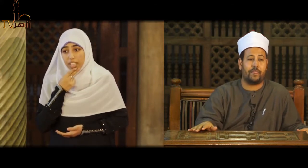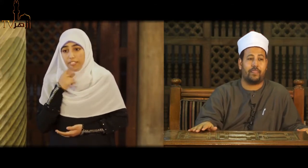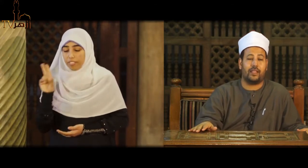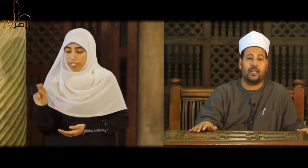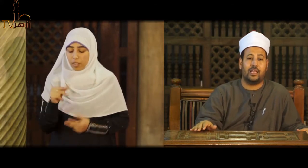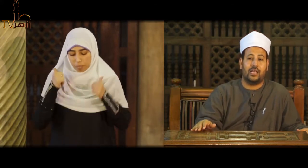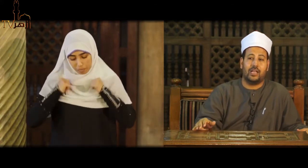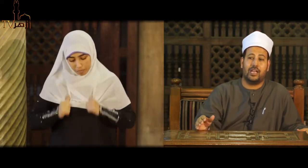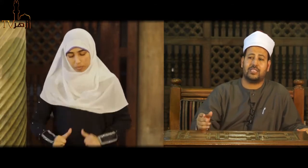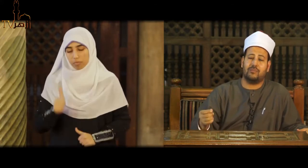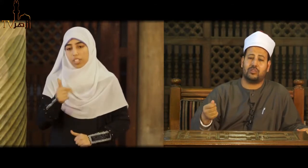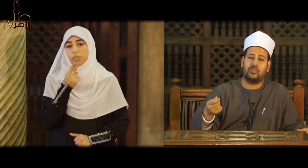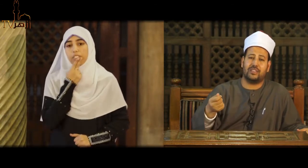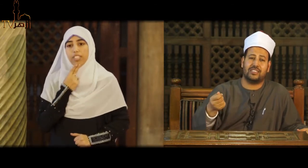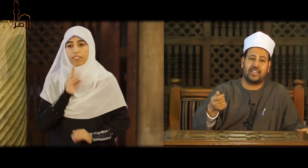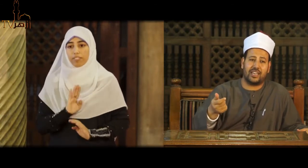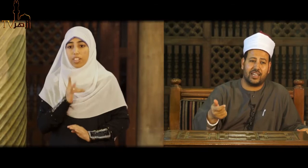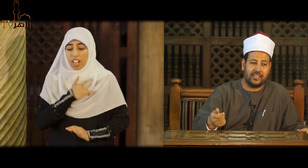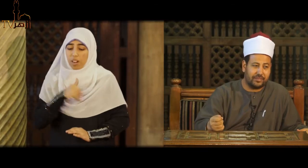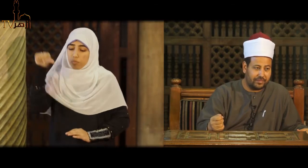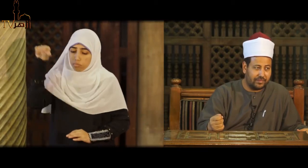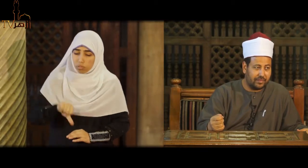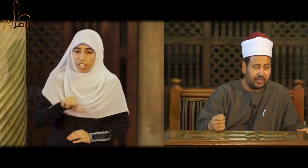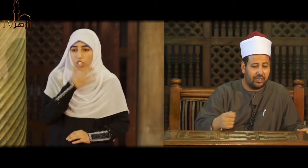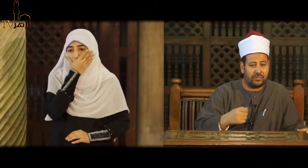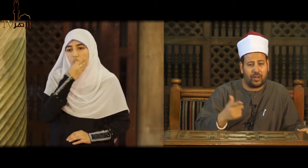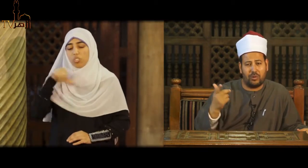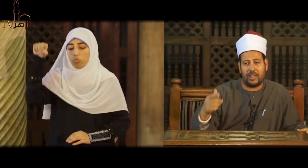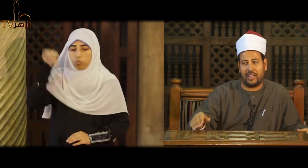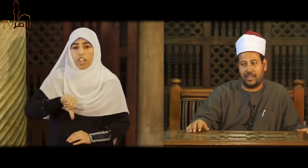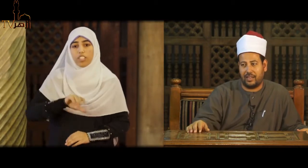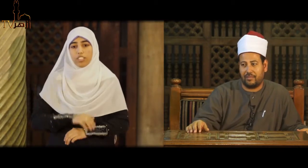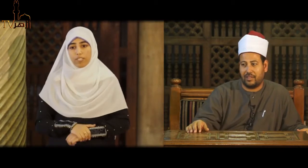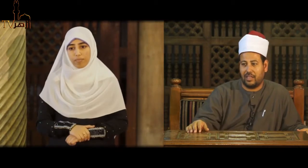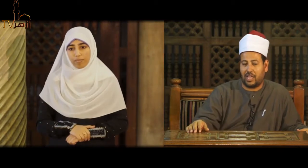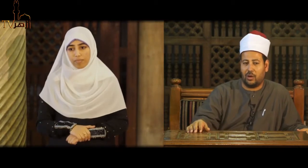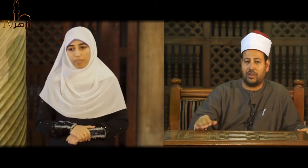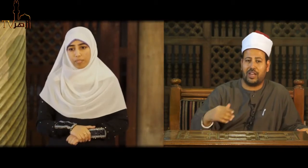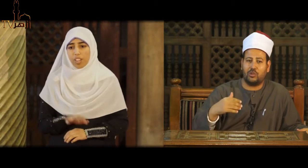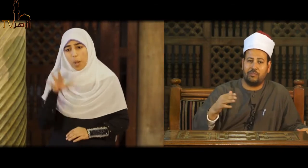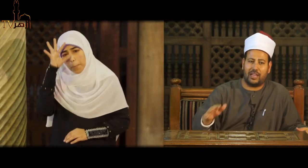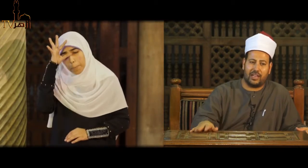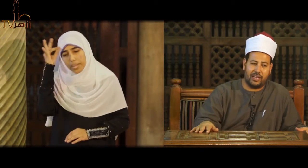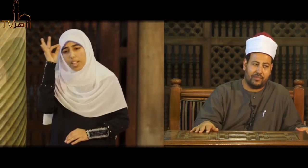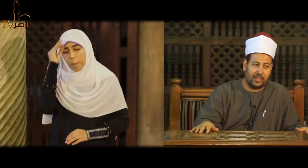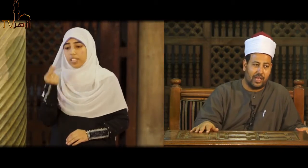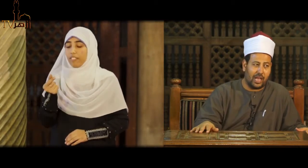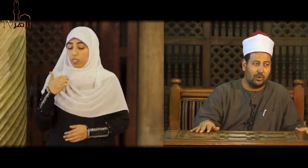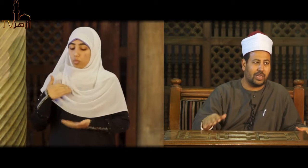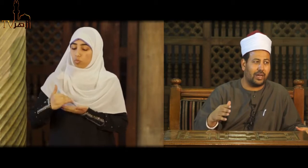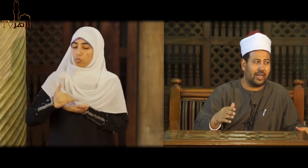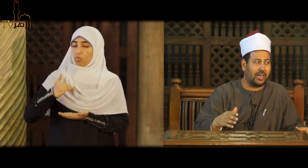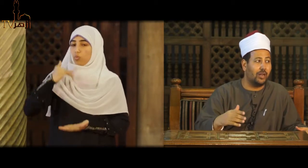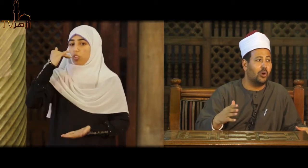كذلك ليس المقصود من الزكاة إنفاق المال أو نفاد المال